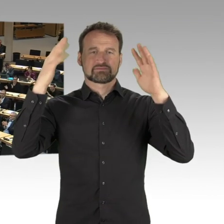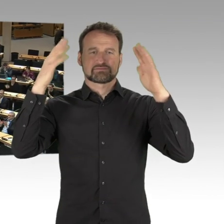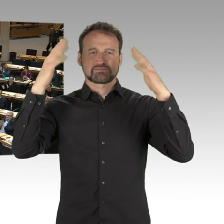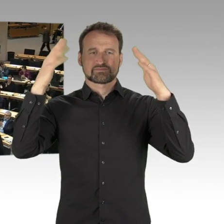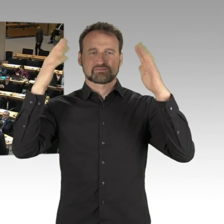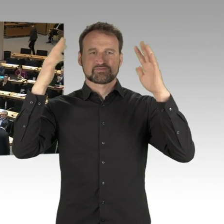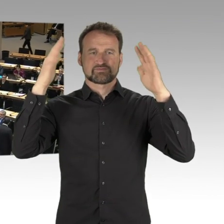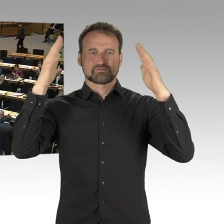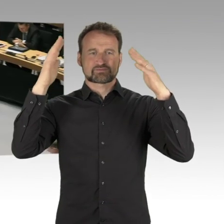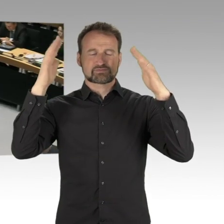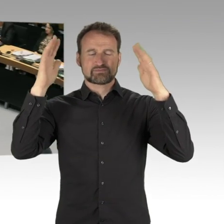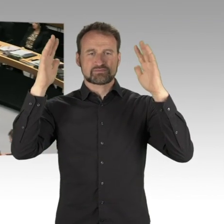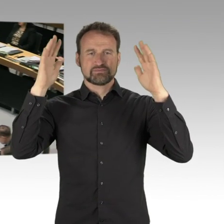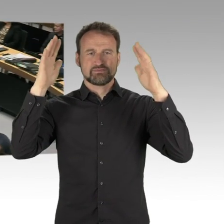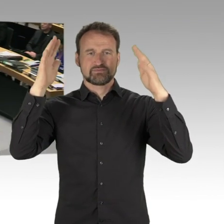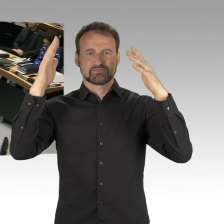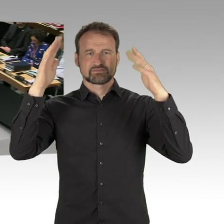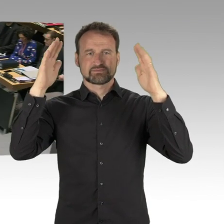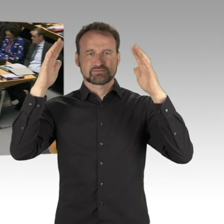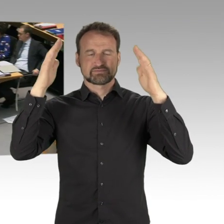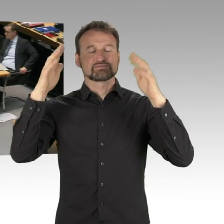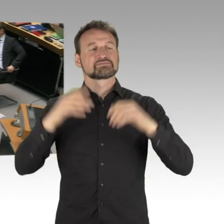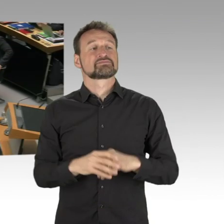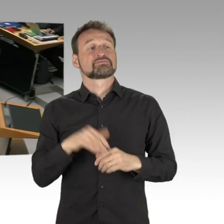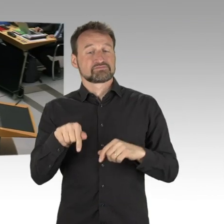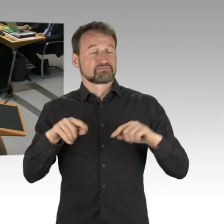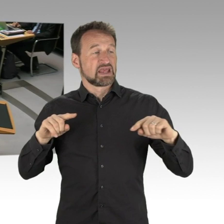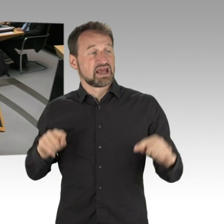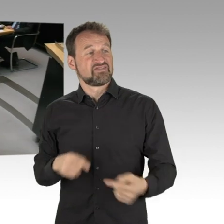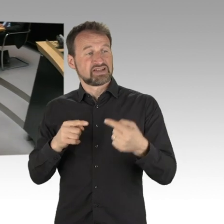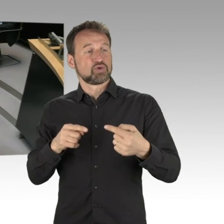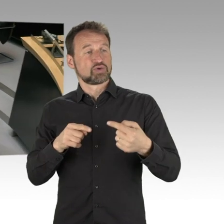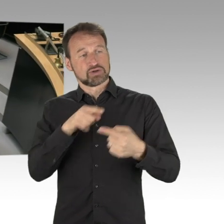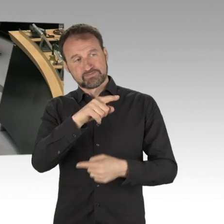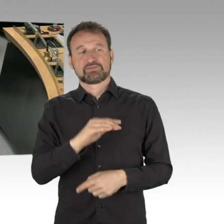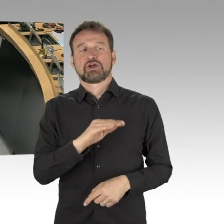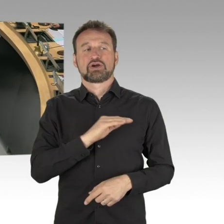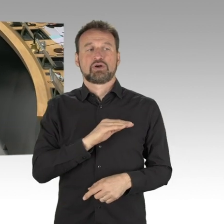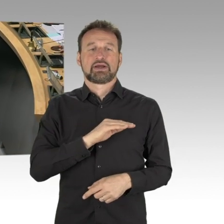Zur Erwiderung hat jetzt der Kollege Pasterski das Wort.